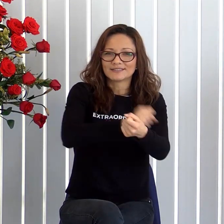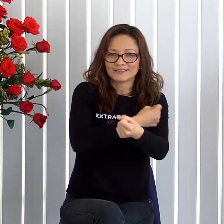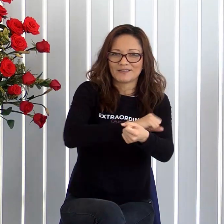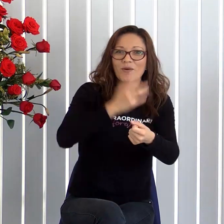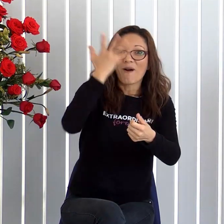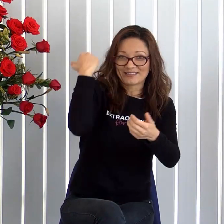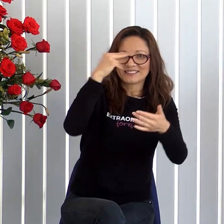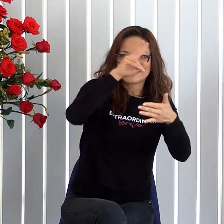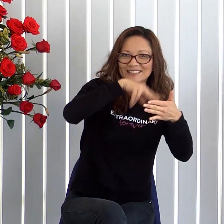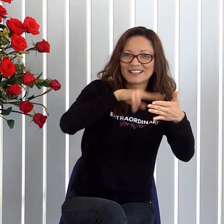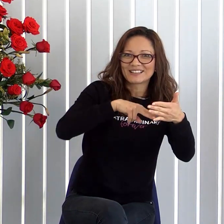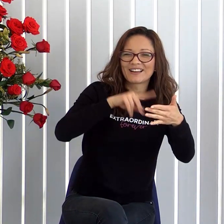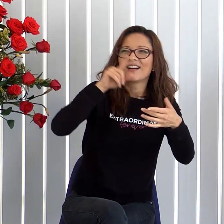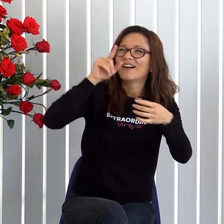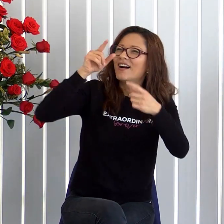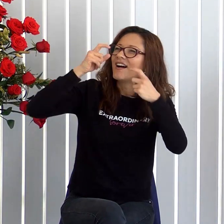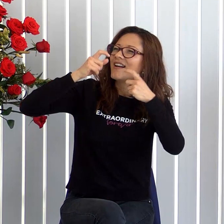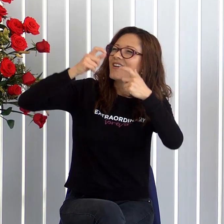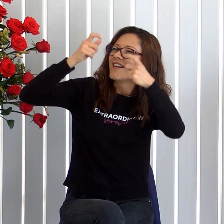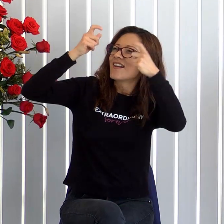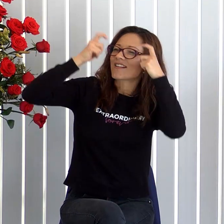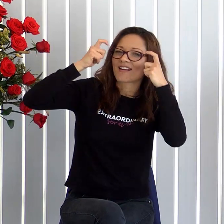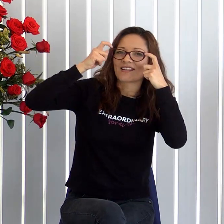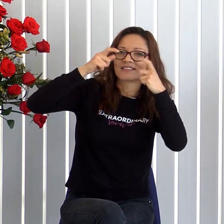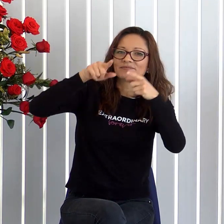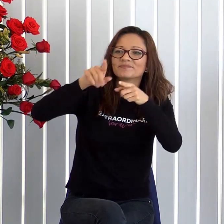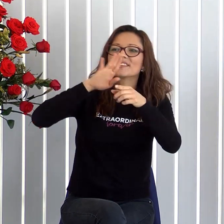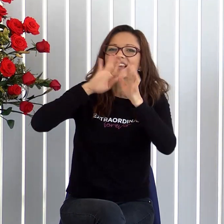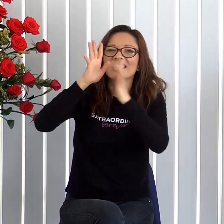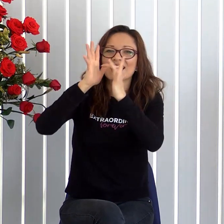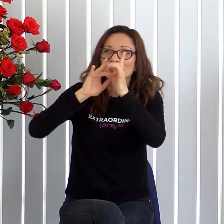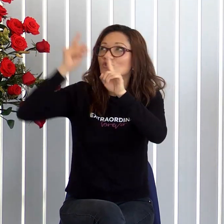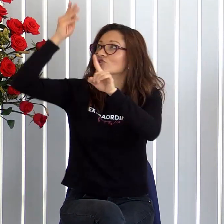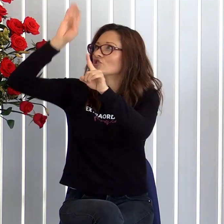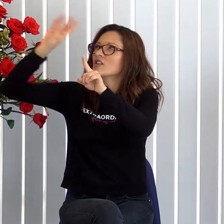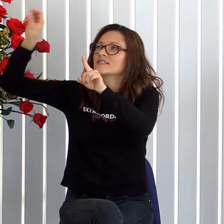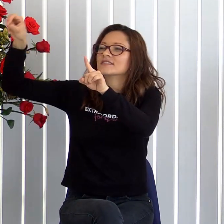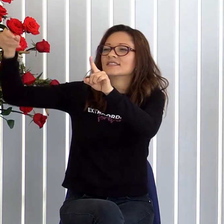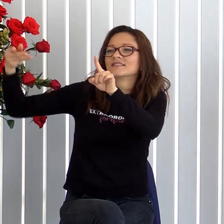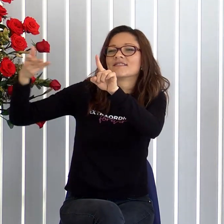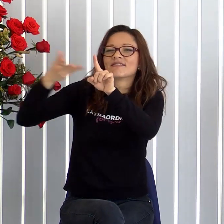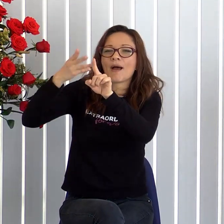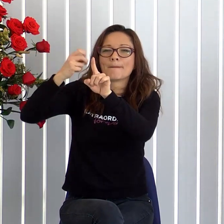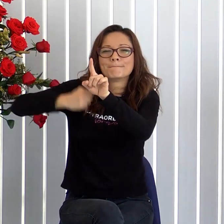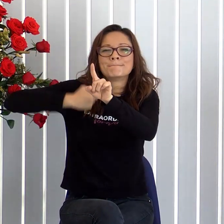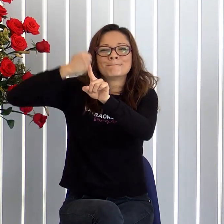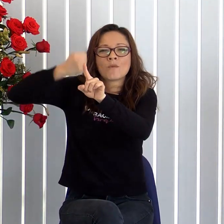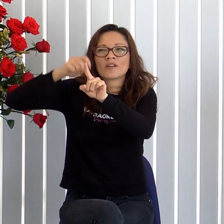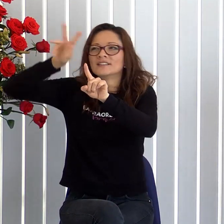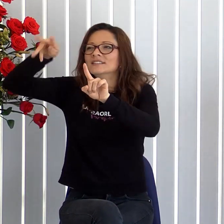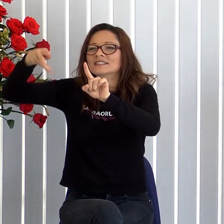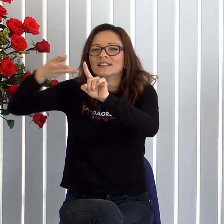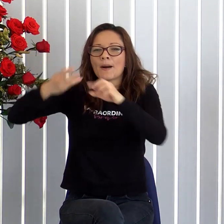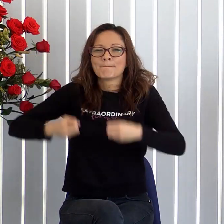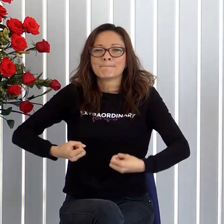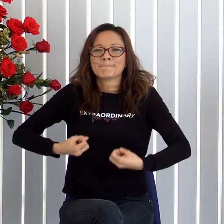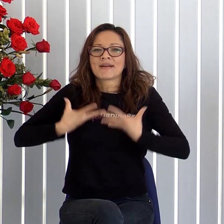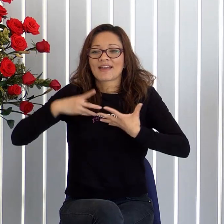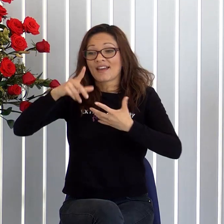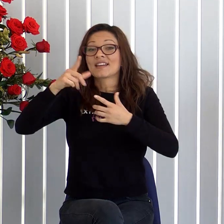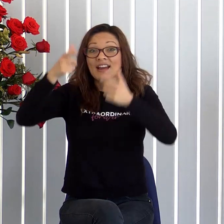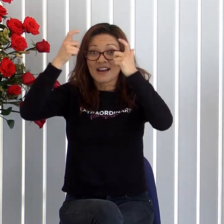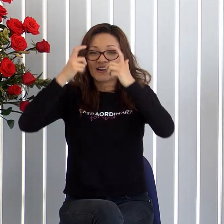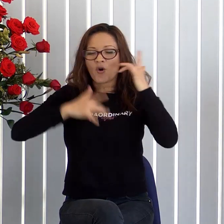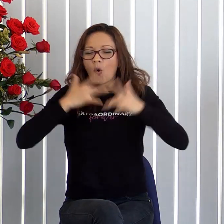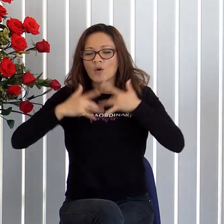¿no? El rey al cual Dios le ha dado el poder de tener la vida. Y él se goza en repartirla. Son